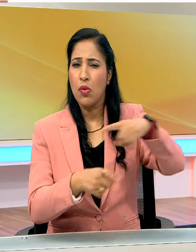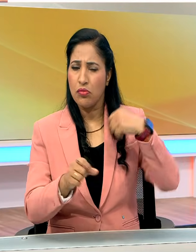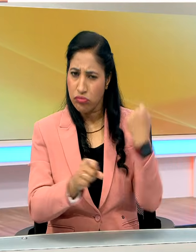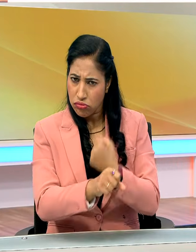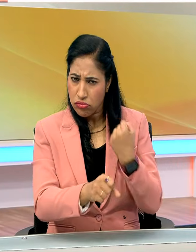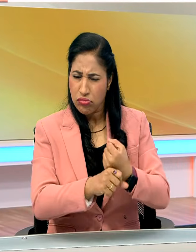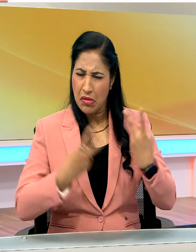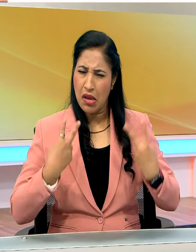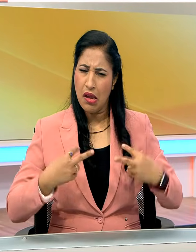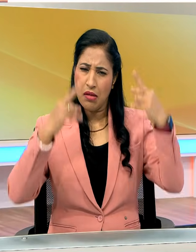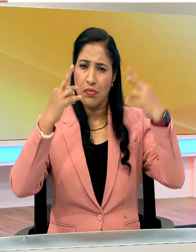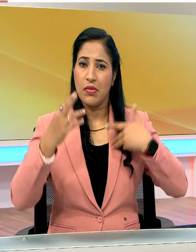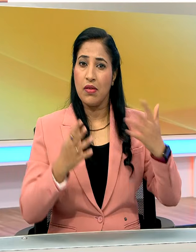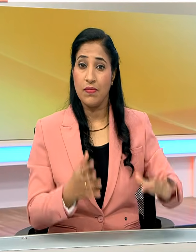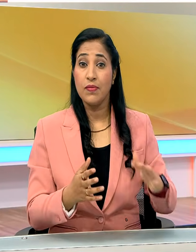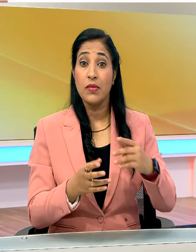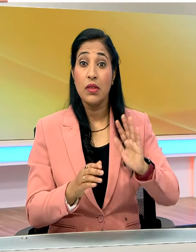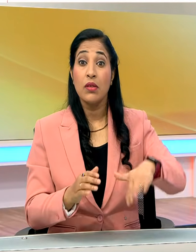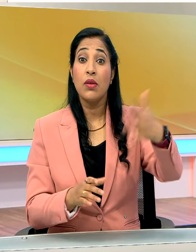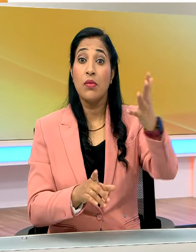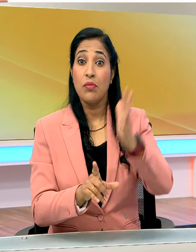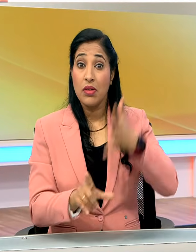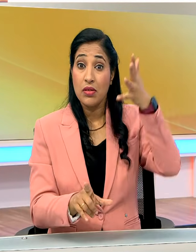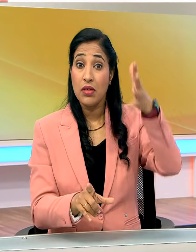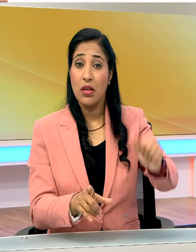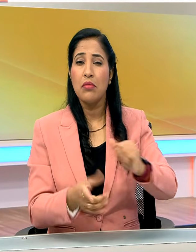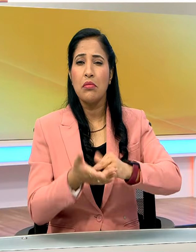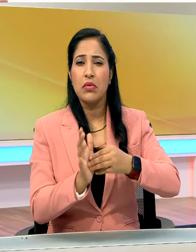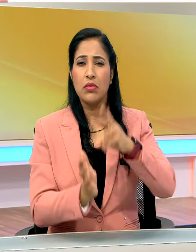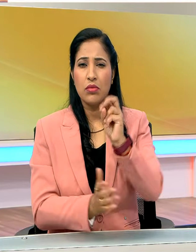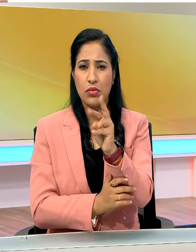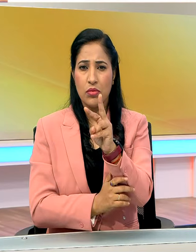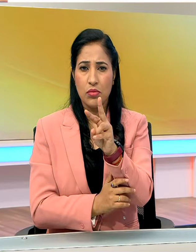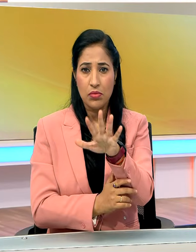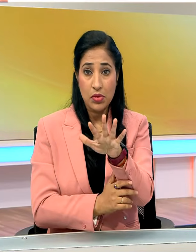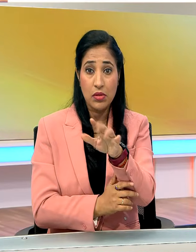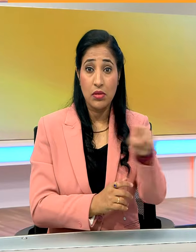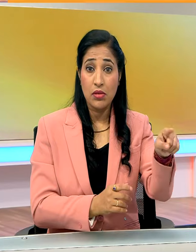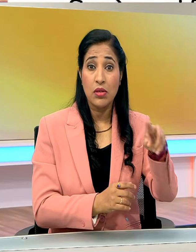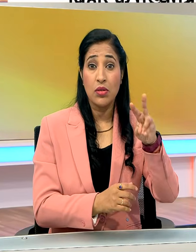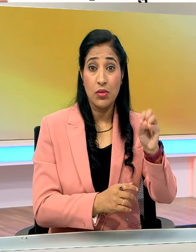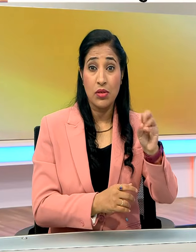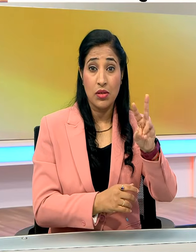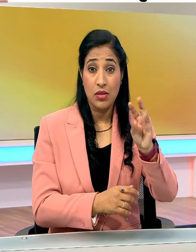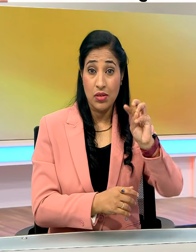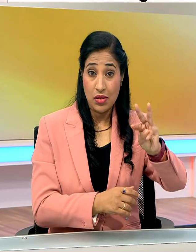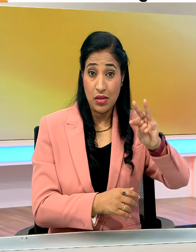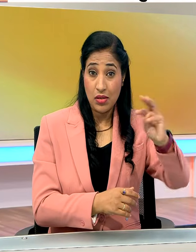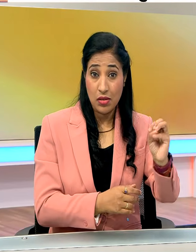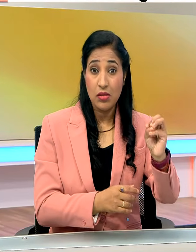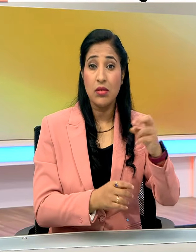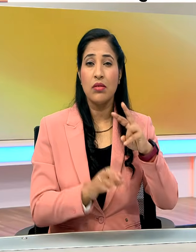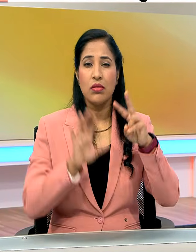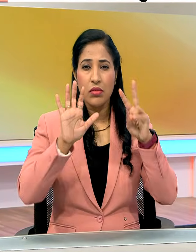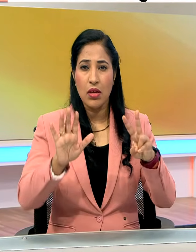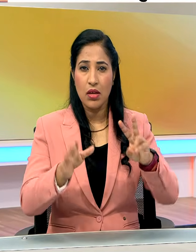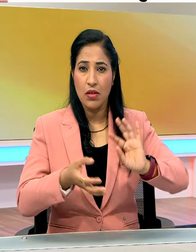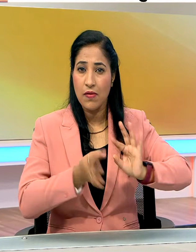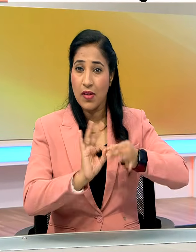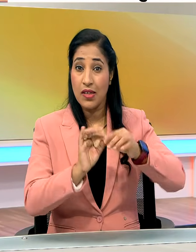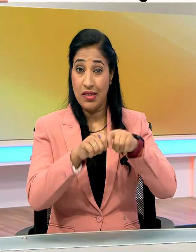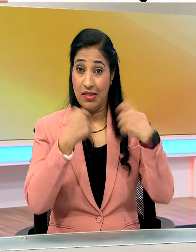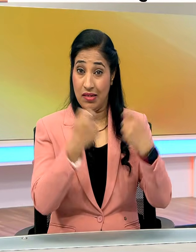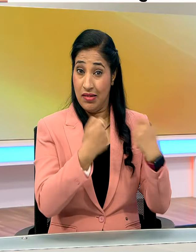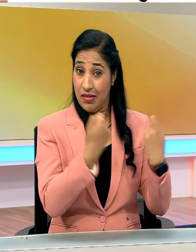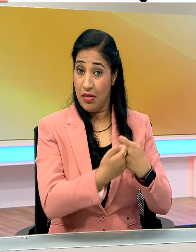लिए भी बहुत काम किया गया है। अगले 5 वर्षों यानी 2025 से 2030 के लिए 7 निश्चित टीम का गठन किया